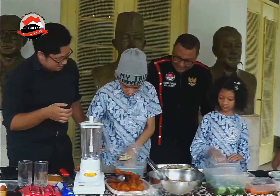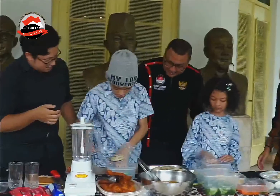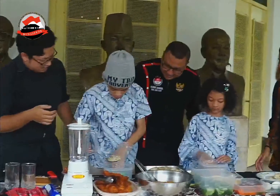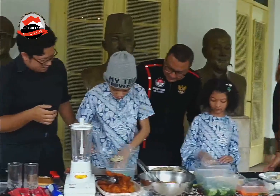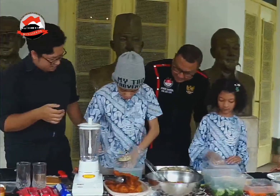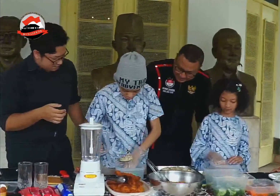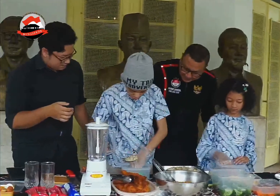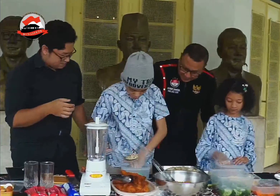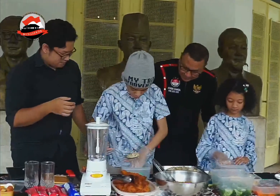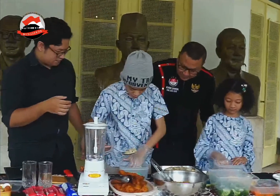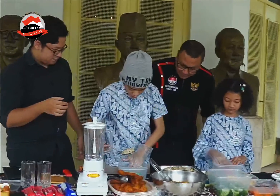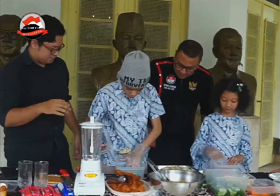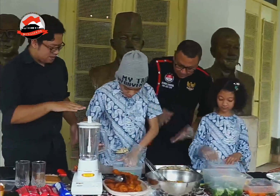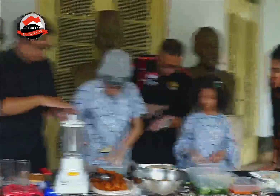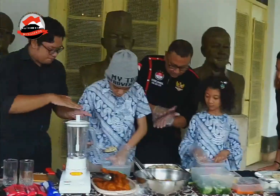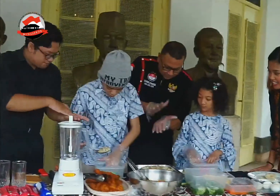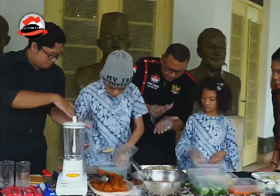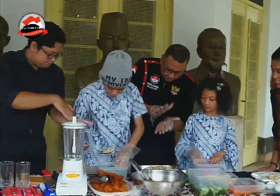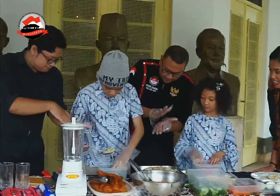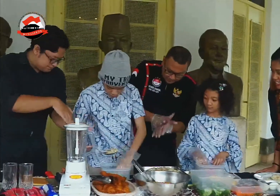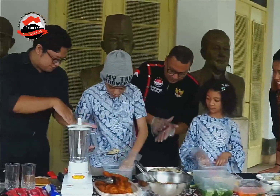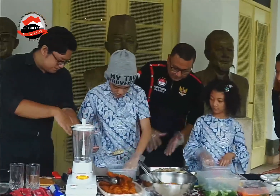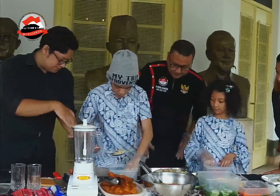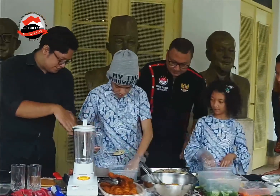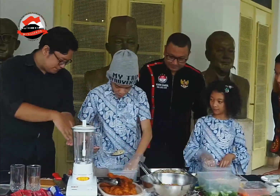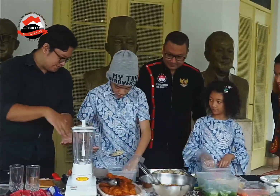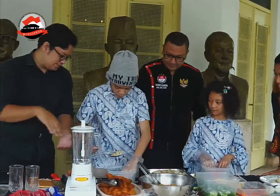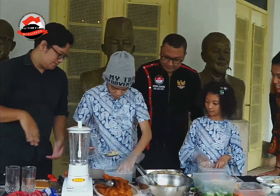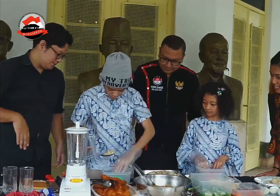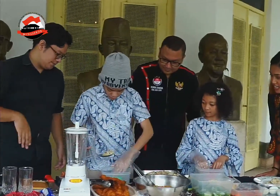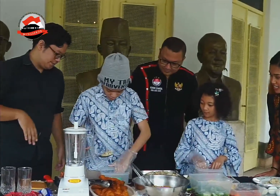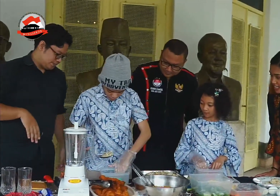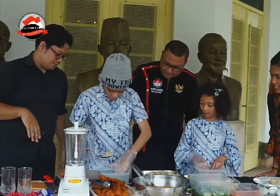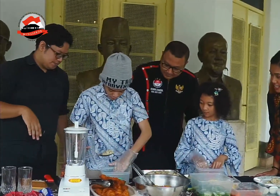Ya. Dipadetin. Dipadetin ya.